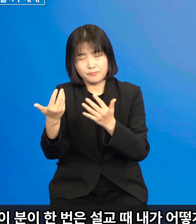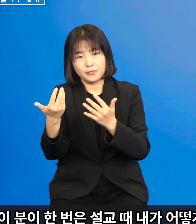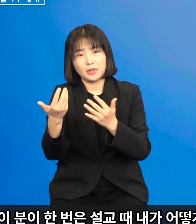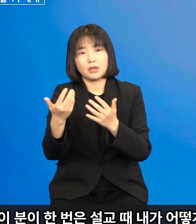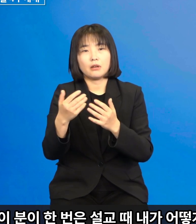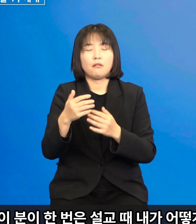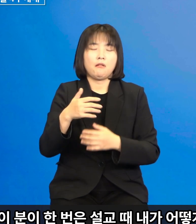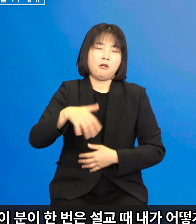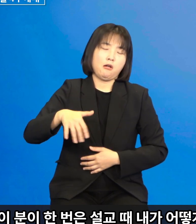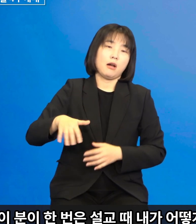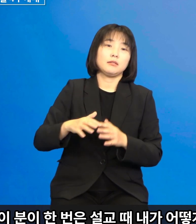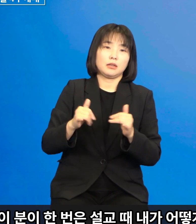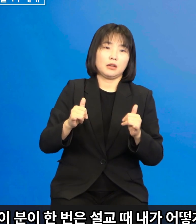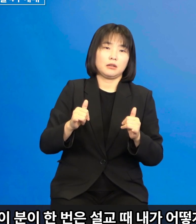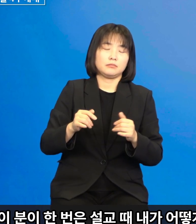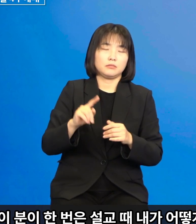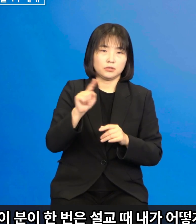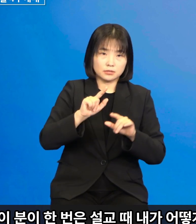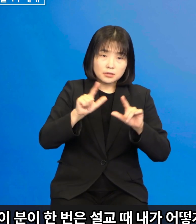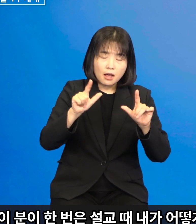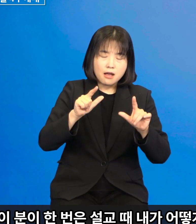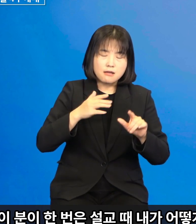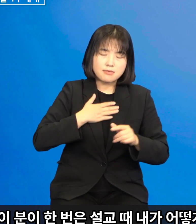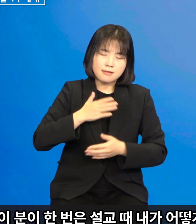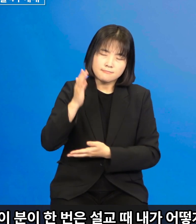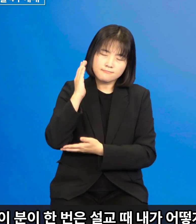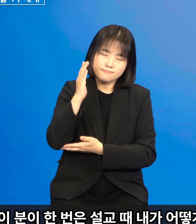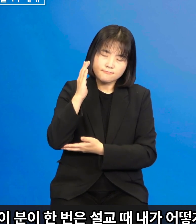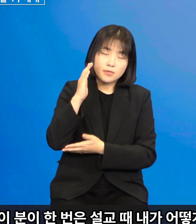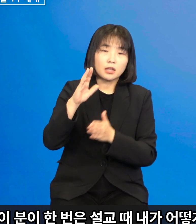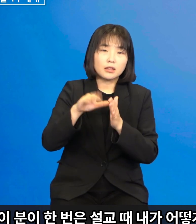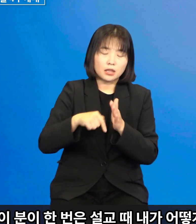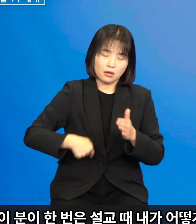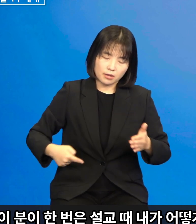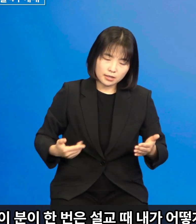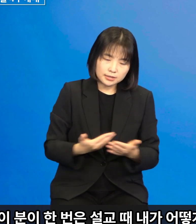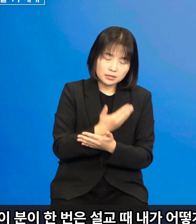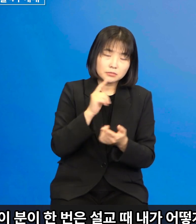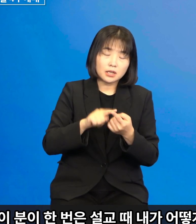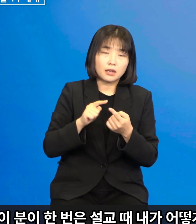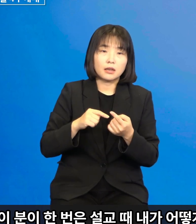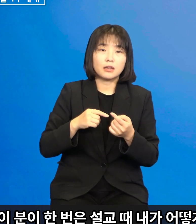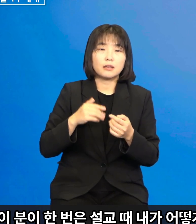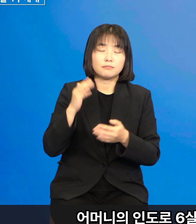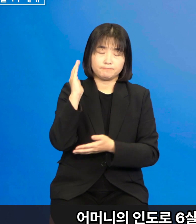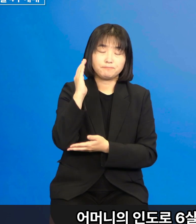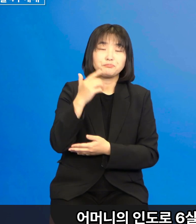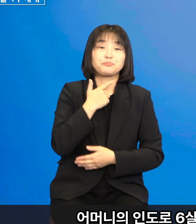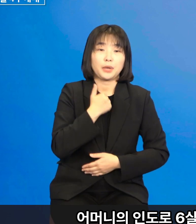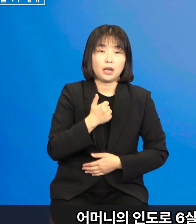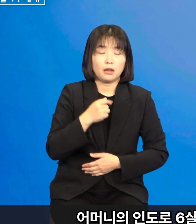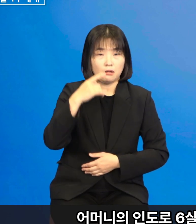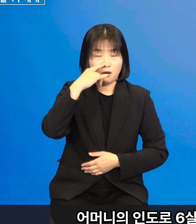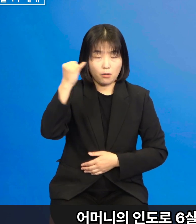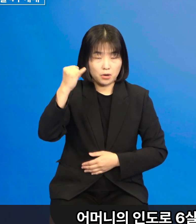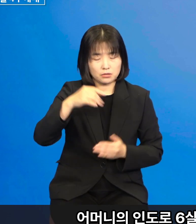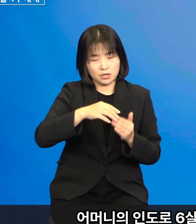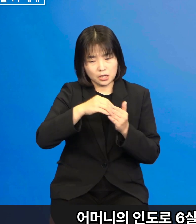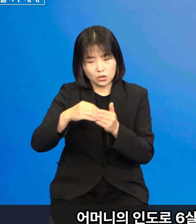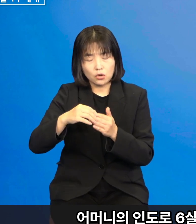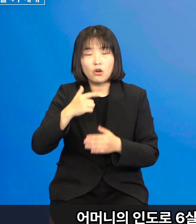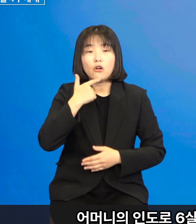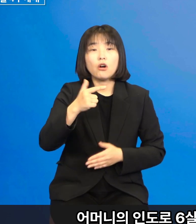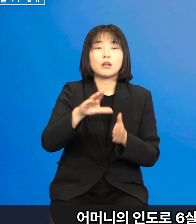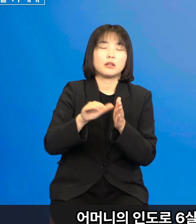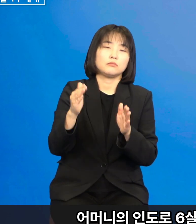분이었습니다. 이분이 한 번은 설교 때 내가 어떻게 회심을 했는지를 말씀하신 적이 있어요. 어머니의 인도로 6살 때부터